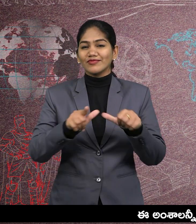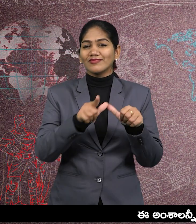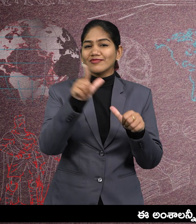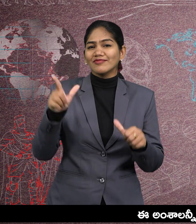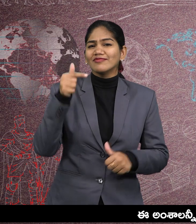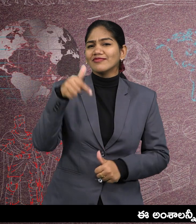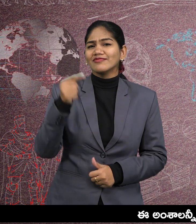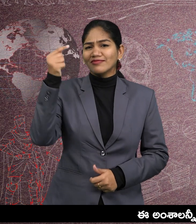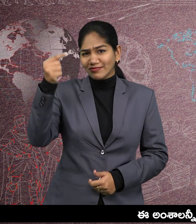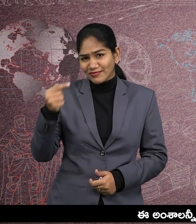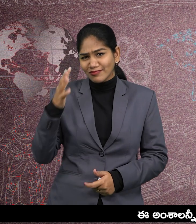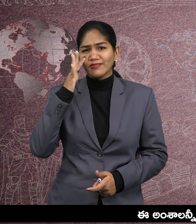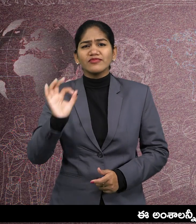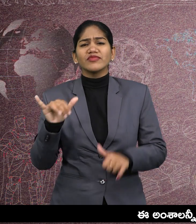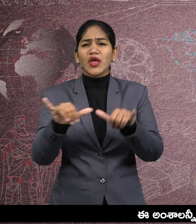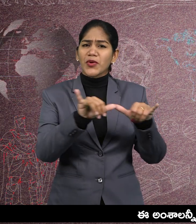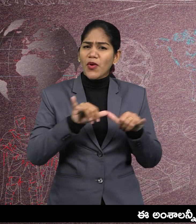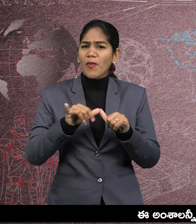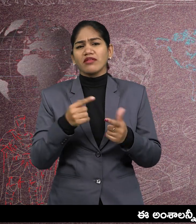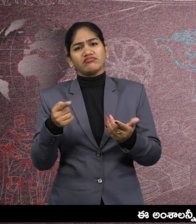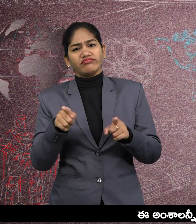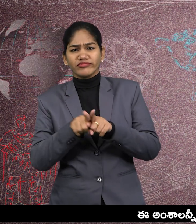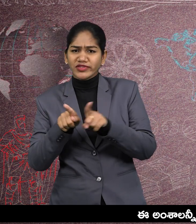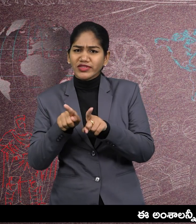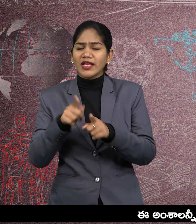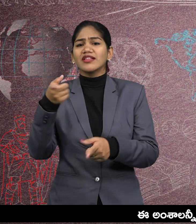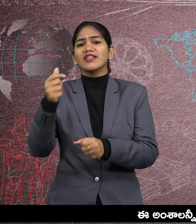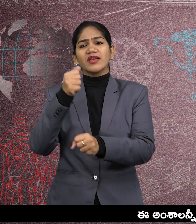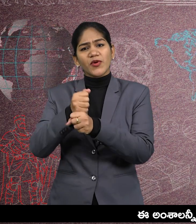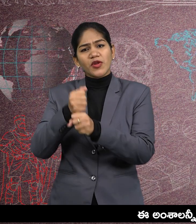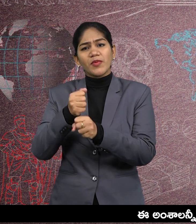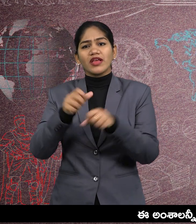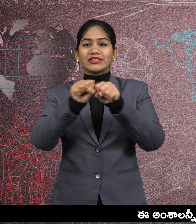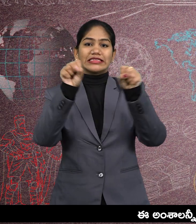ఈ అంశాలన్నీ ప్రభుత్వ వ్యవస్థల సాధారణ లక్షణాలు.